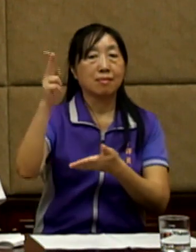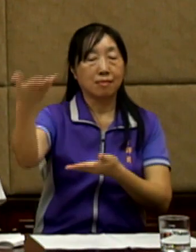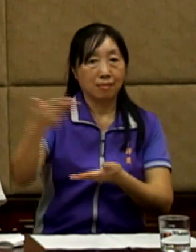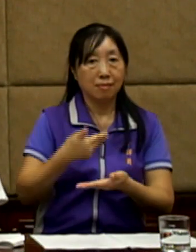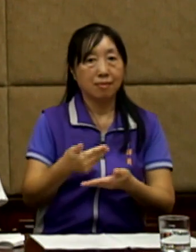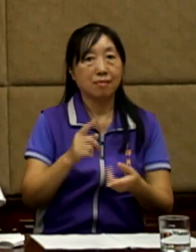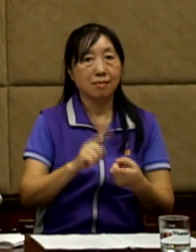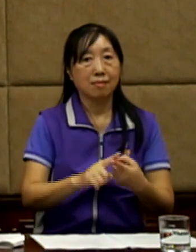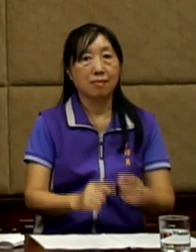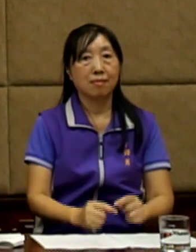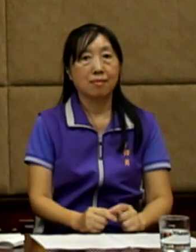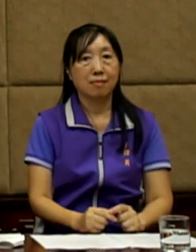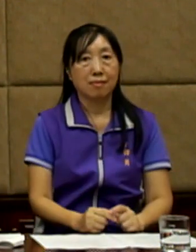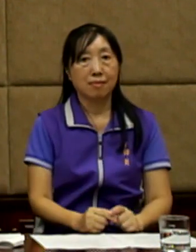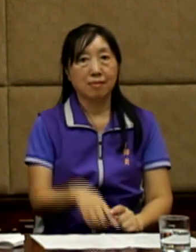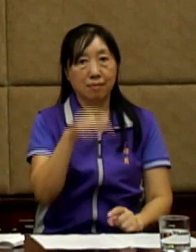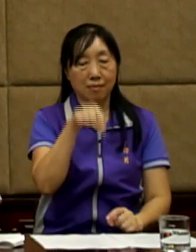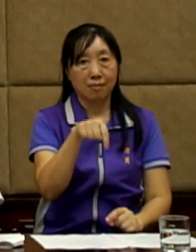实